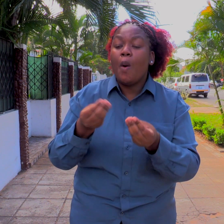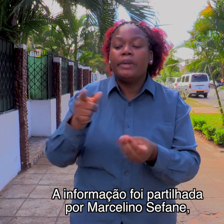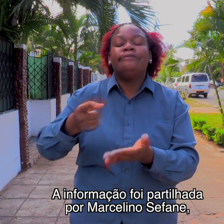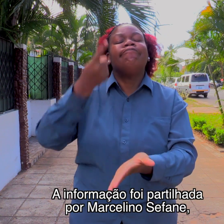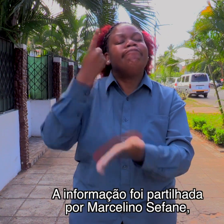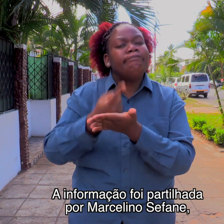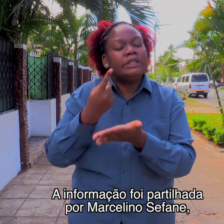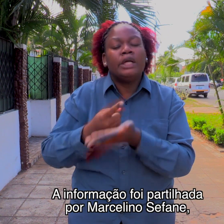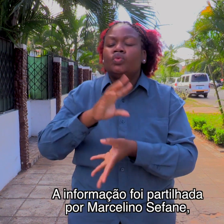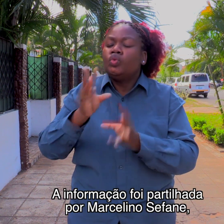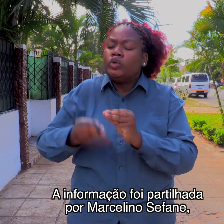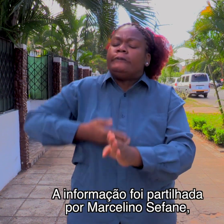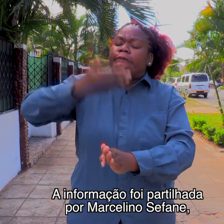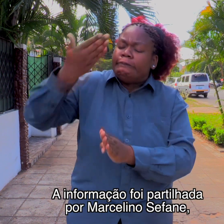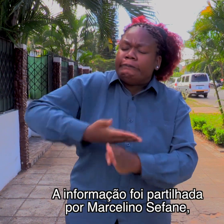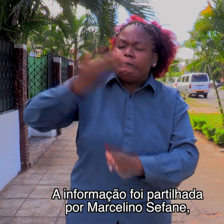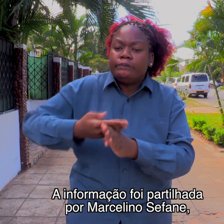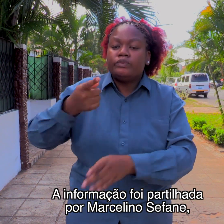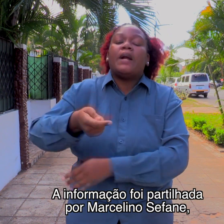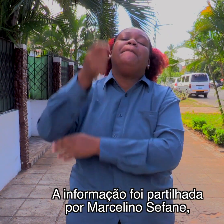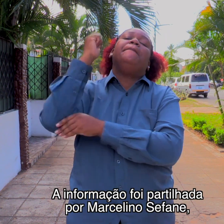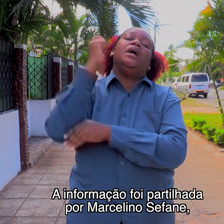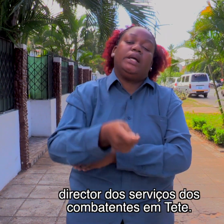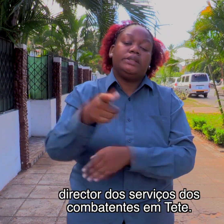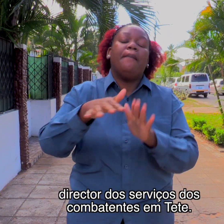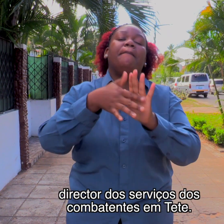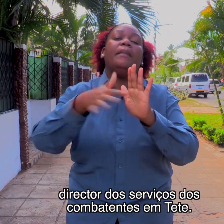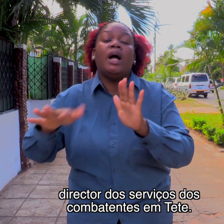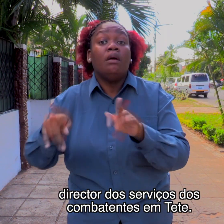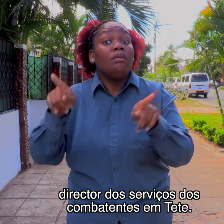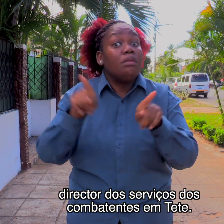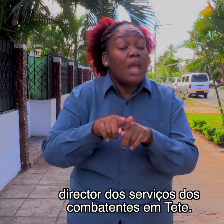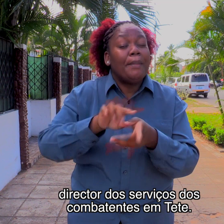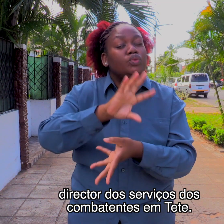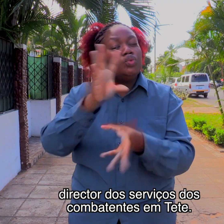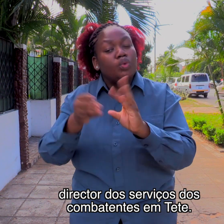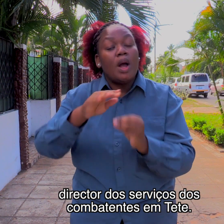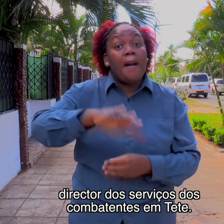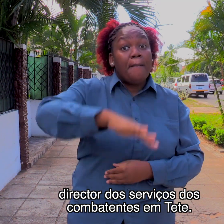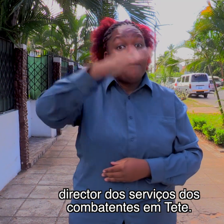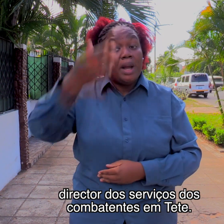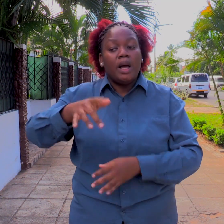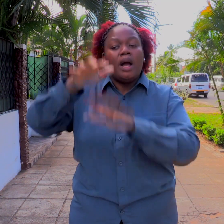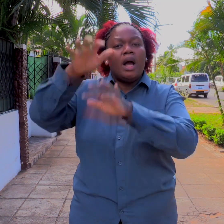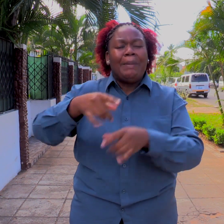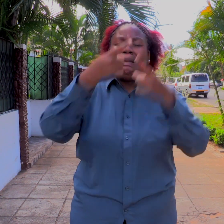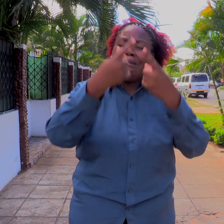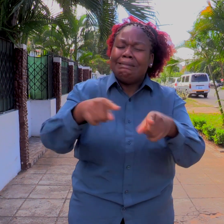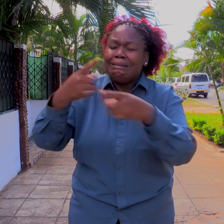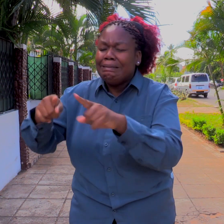A informação foi partilhada por Marcelino Stefani, diretor dos Serviços dos Combatentes em Tete.